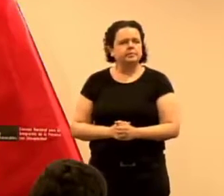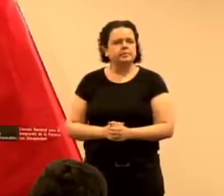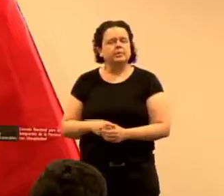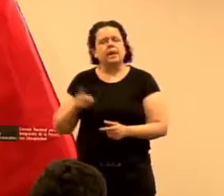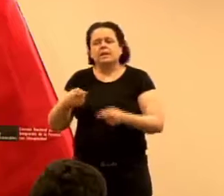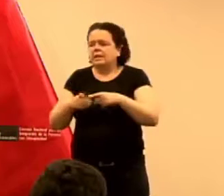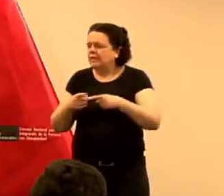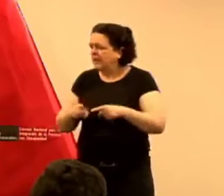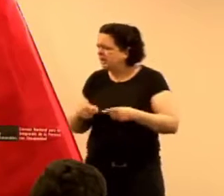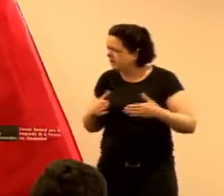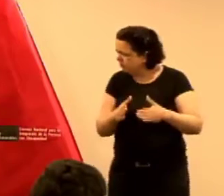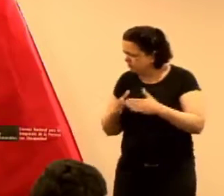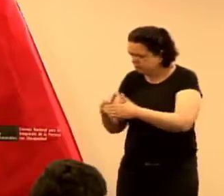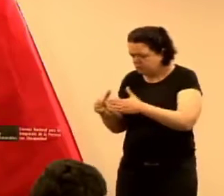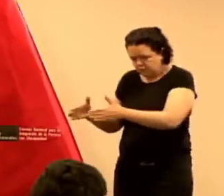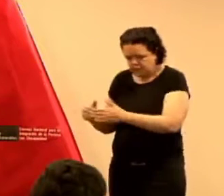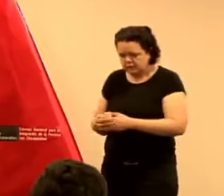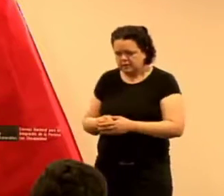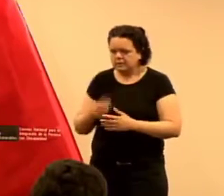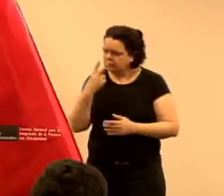Esos diferentes enfoques se reflejan en una